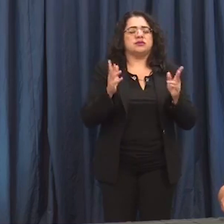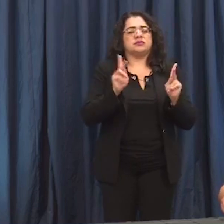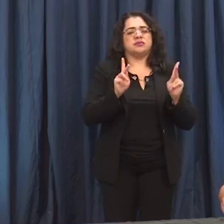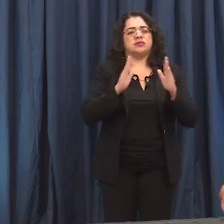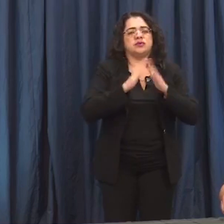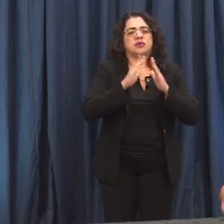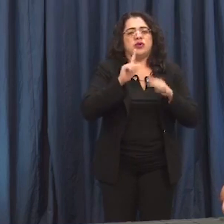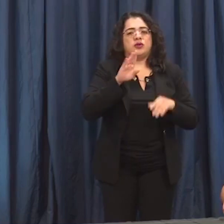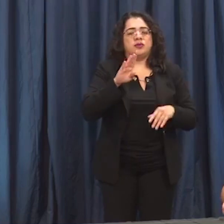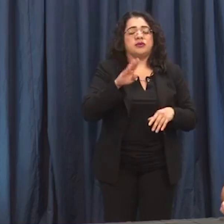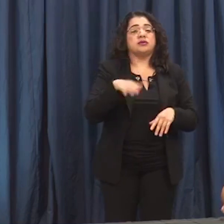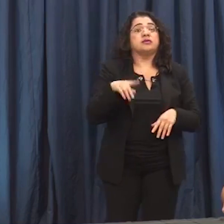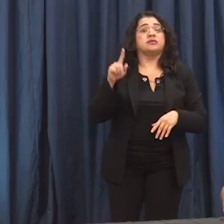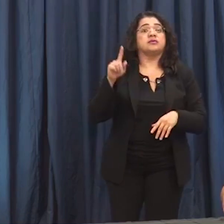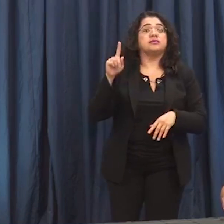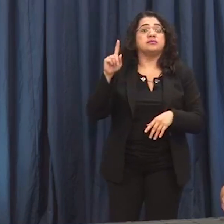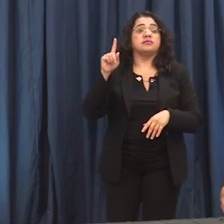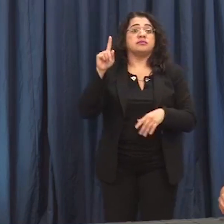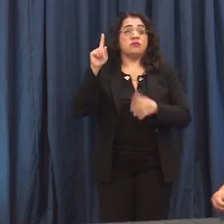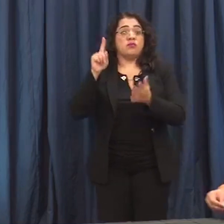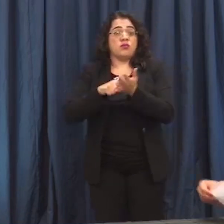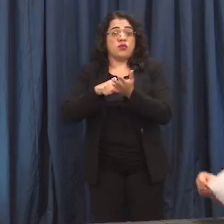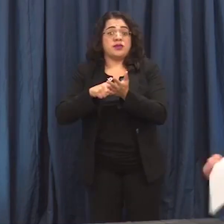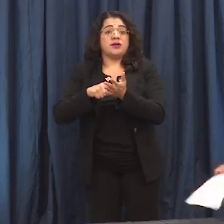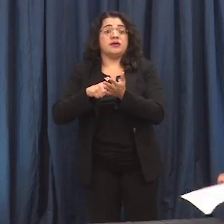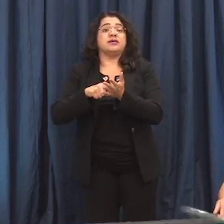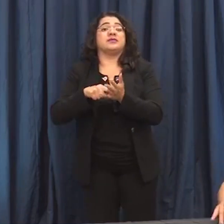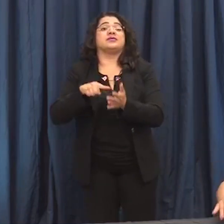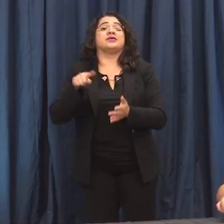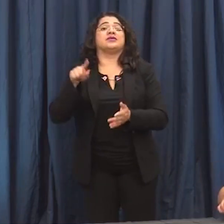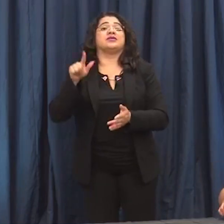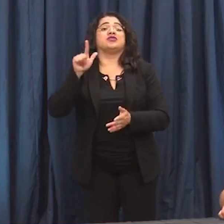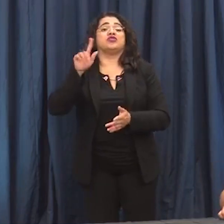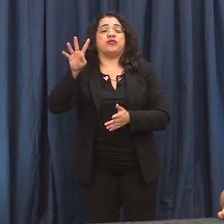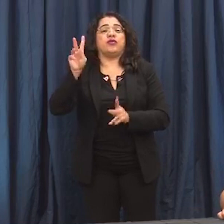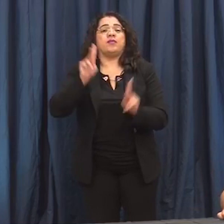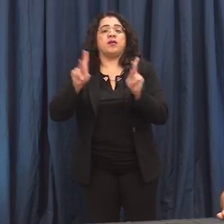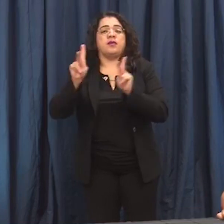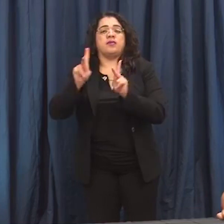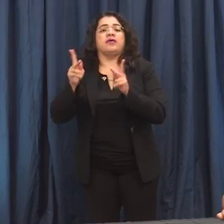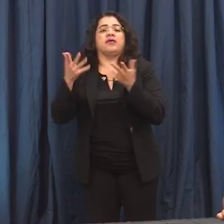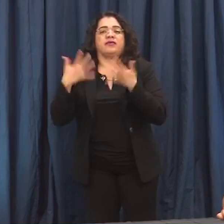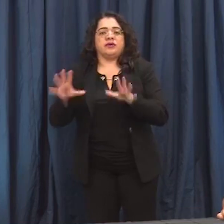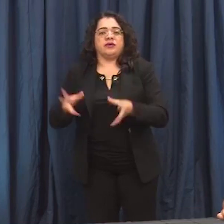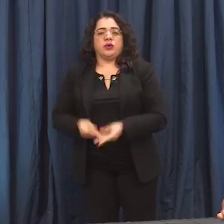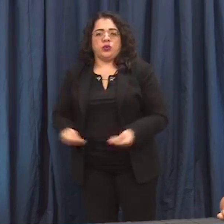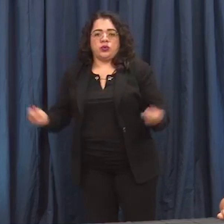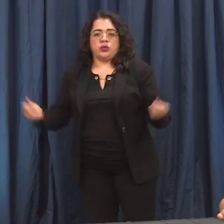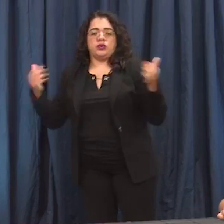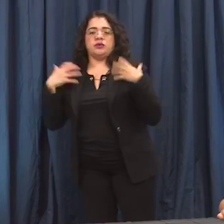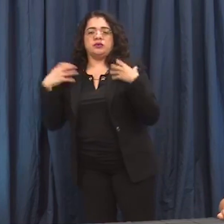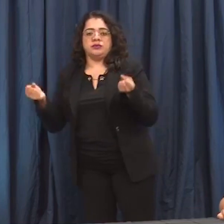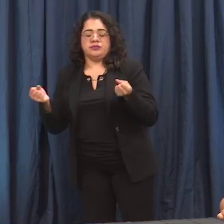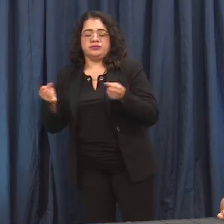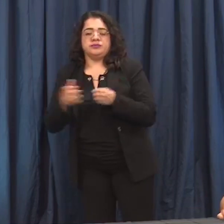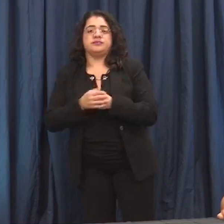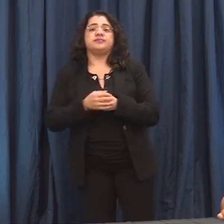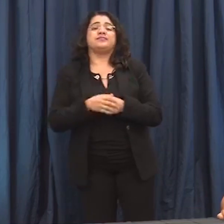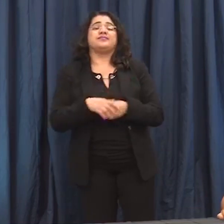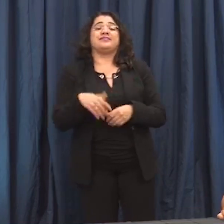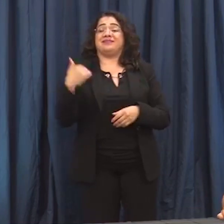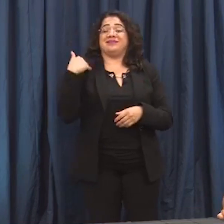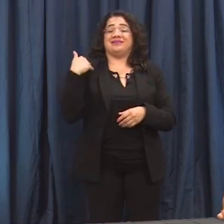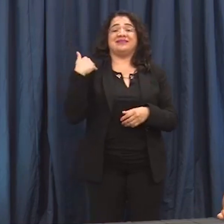Alrededor de 1,024 personas se han recuperado. Y desde nuestra última sesión informativa hemos perdido a